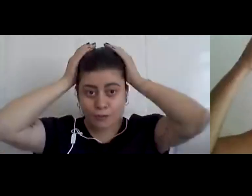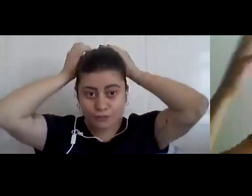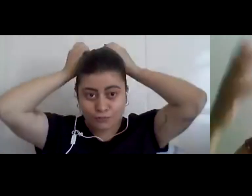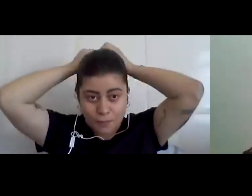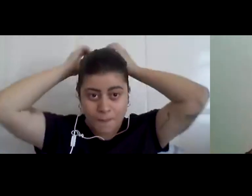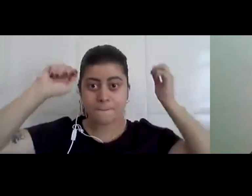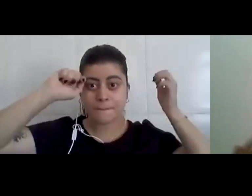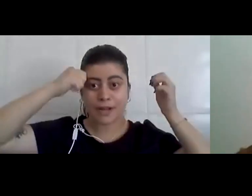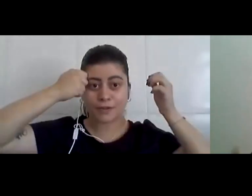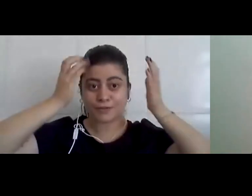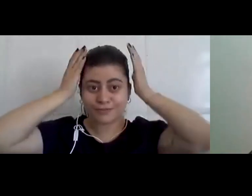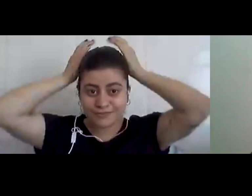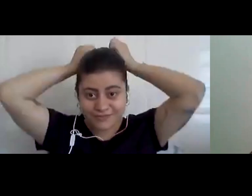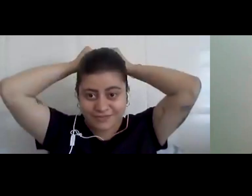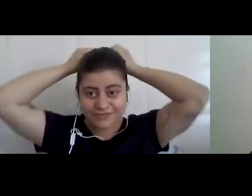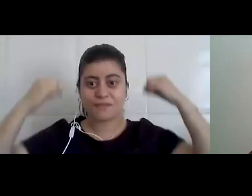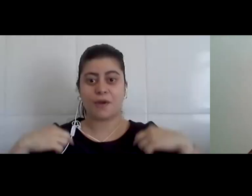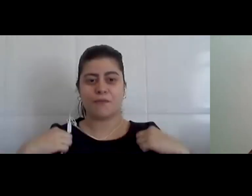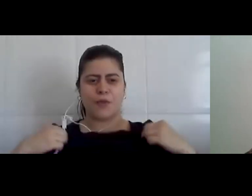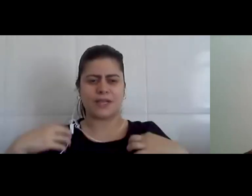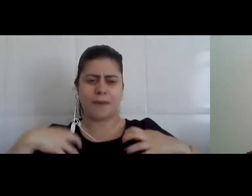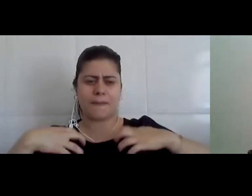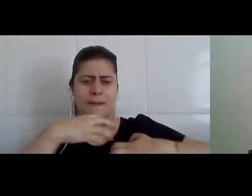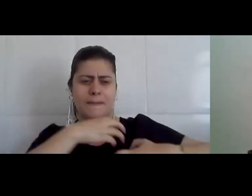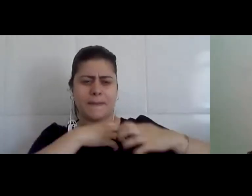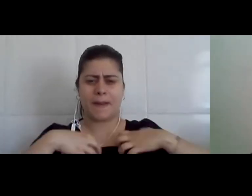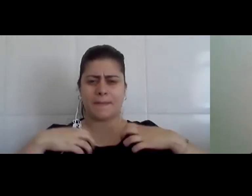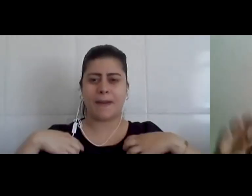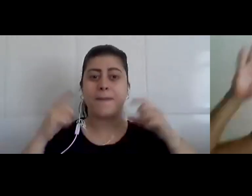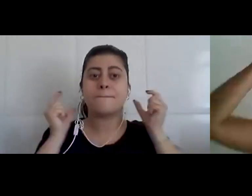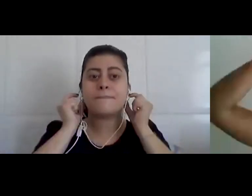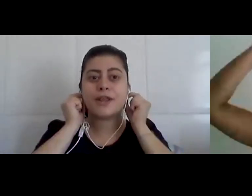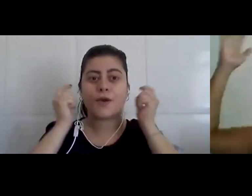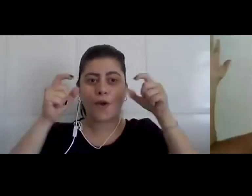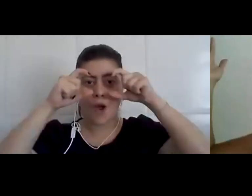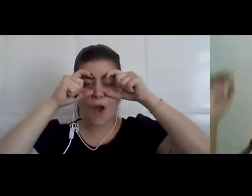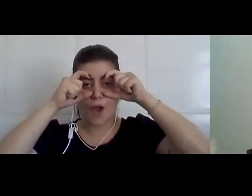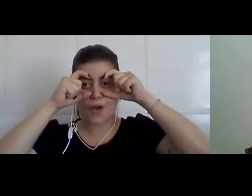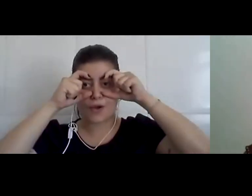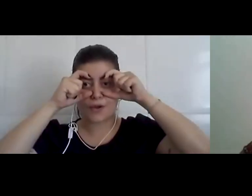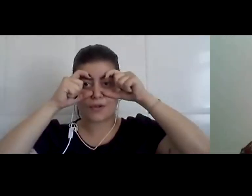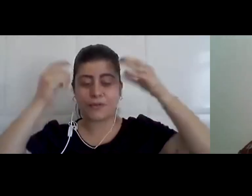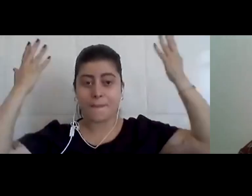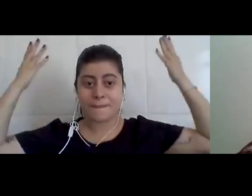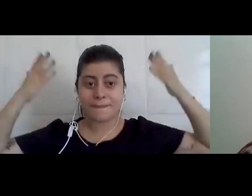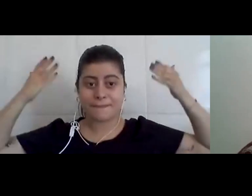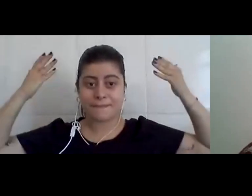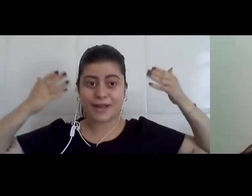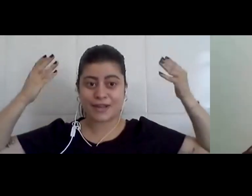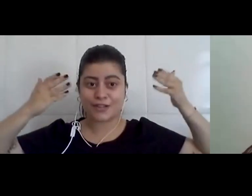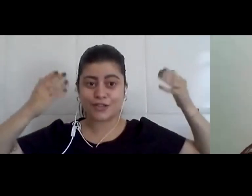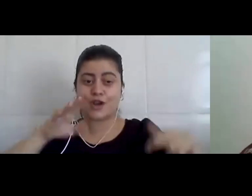preso para cima, com uma blusa estampada, brincos, óculos e uma parede de fundo